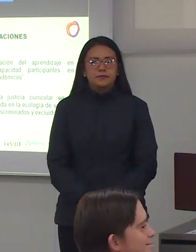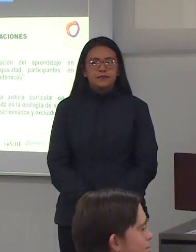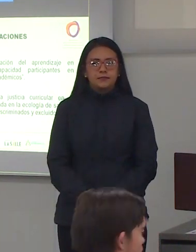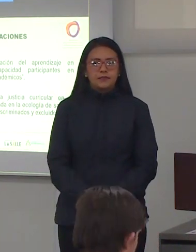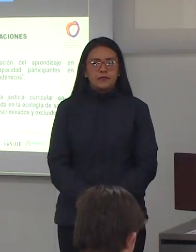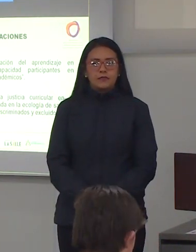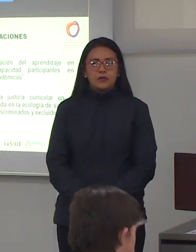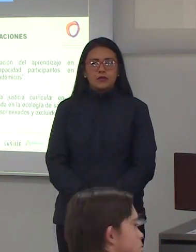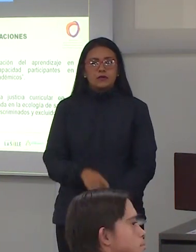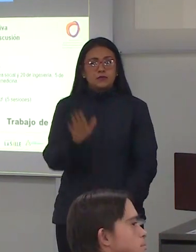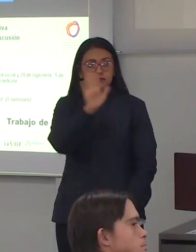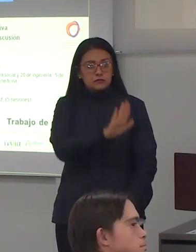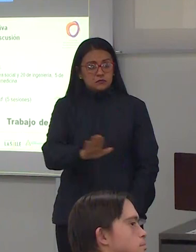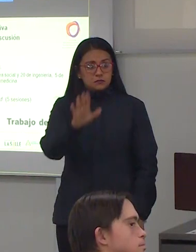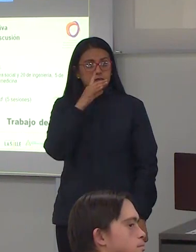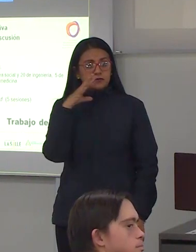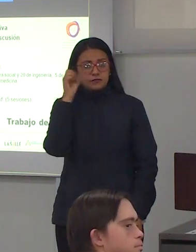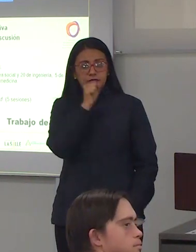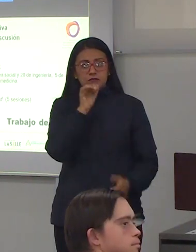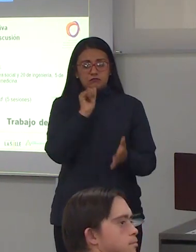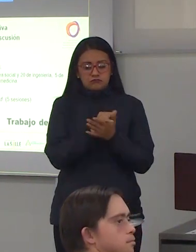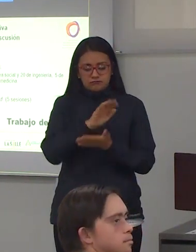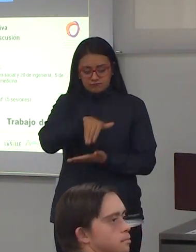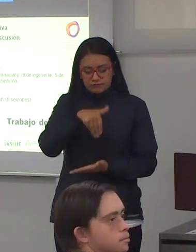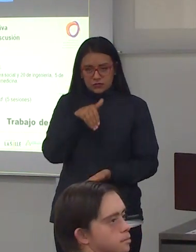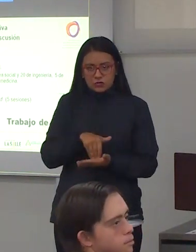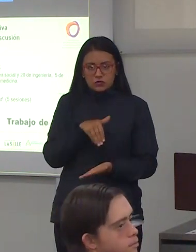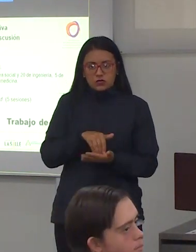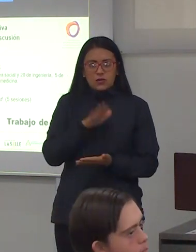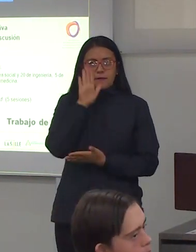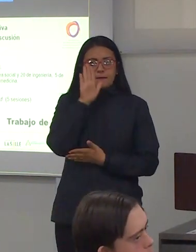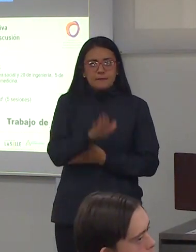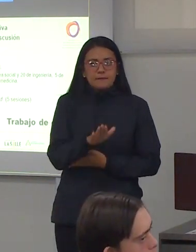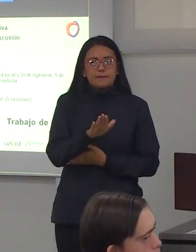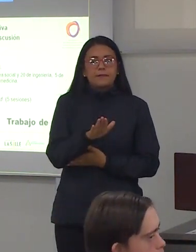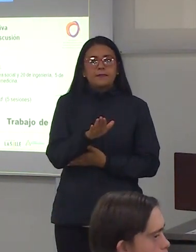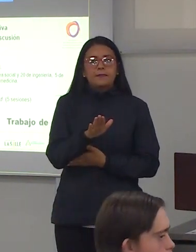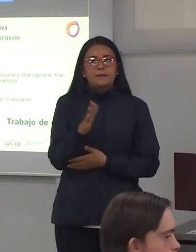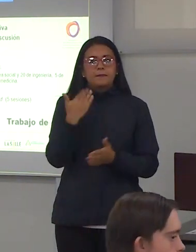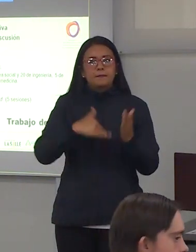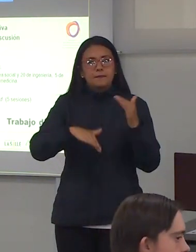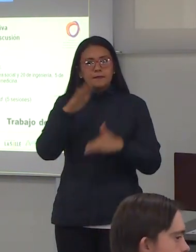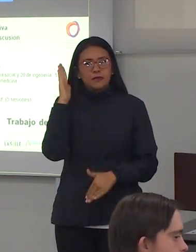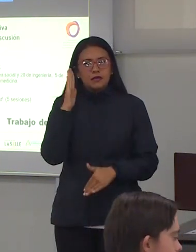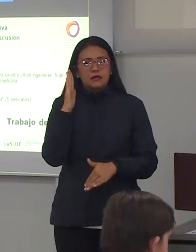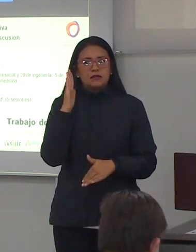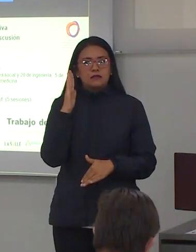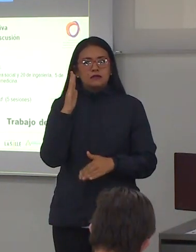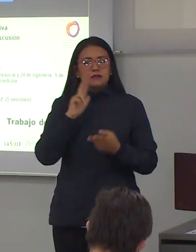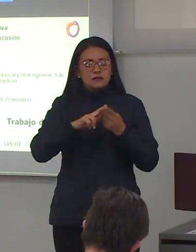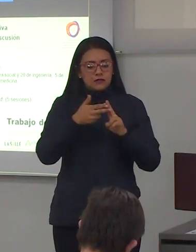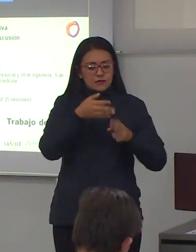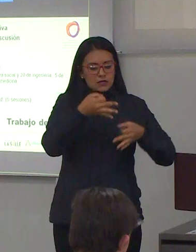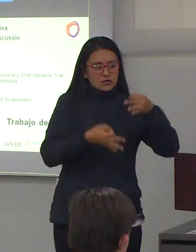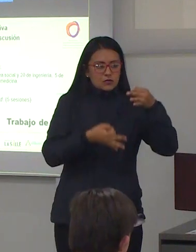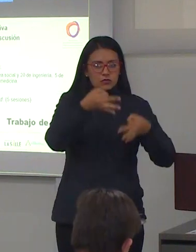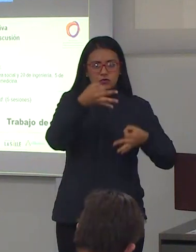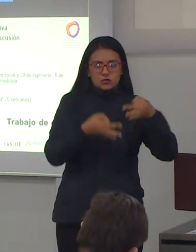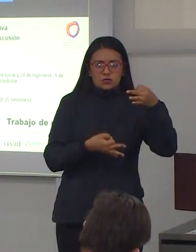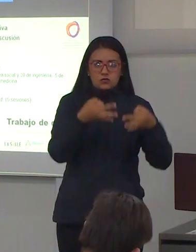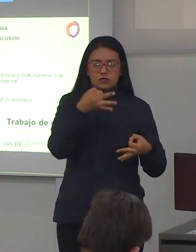como ustedes ven, nuestra postura es más desde, digamos, desde la justicia.